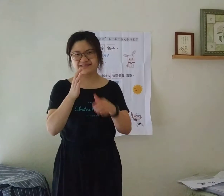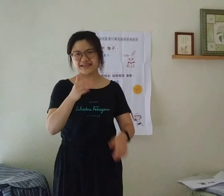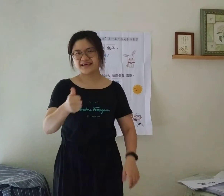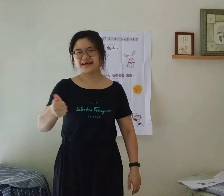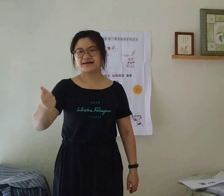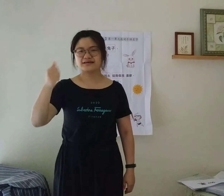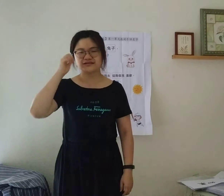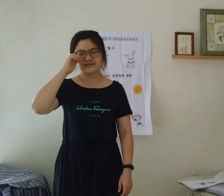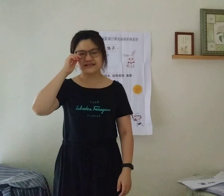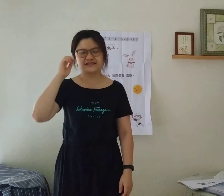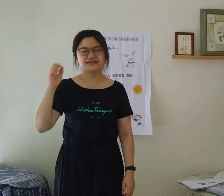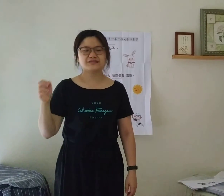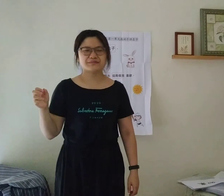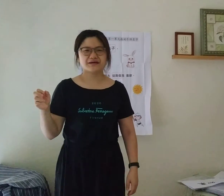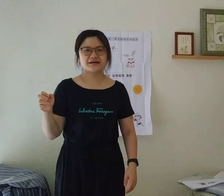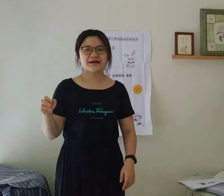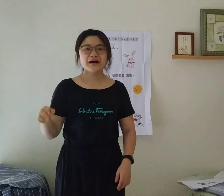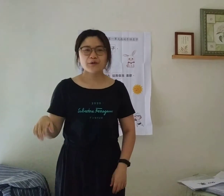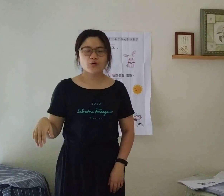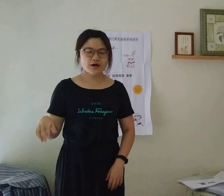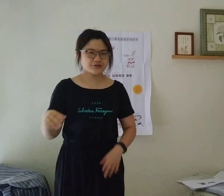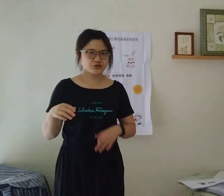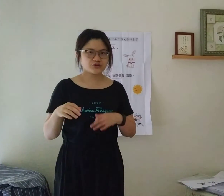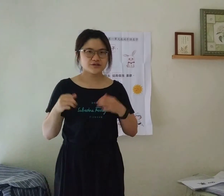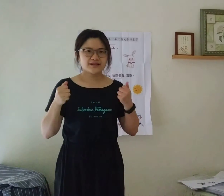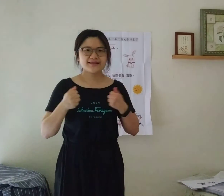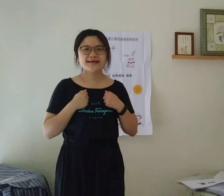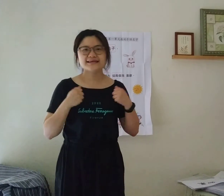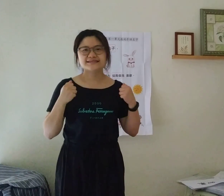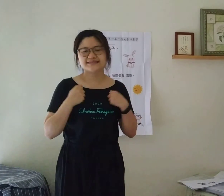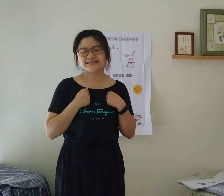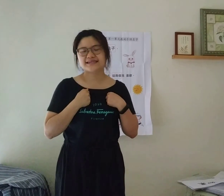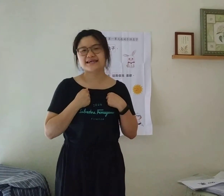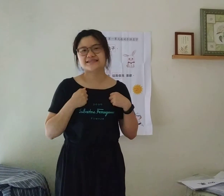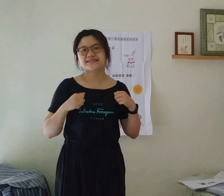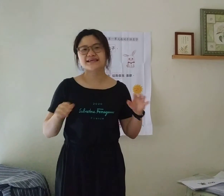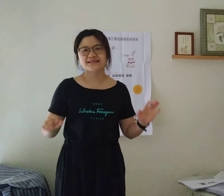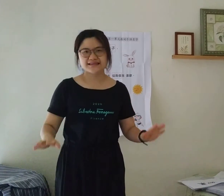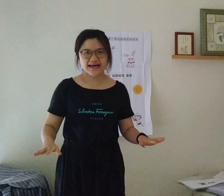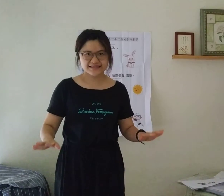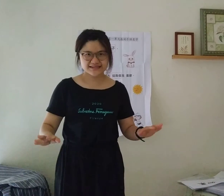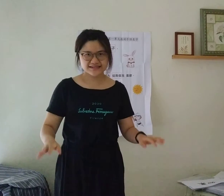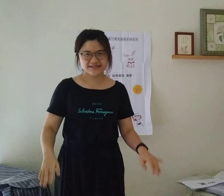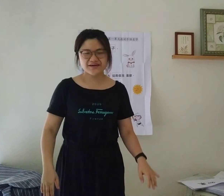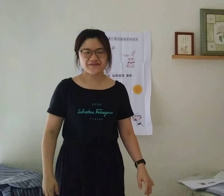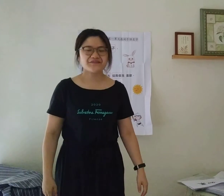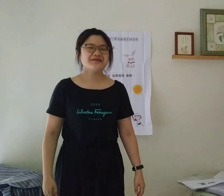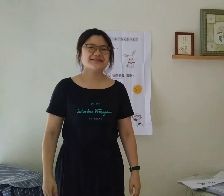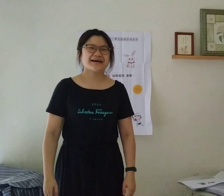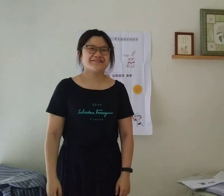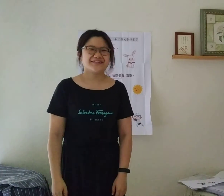业就是你们可以回去练习一下今天的单字哦。那